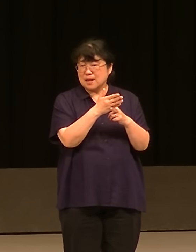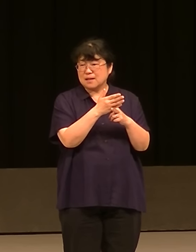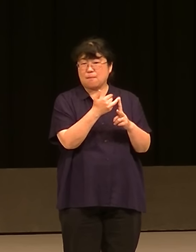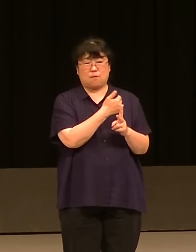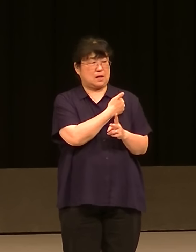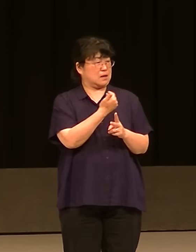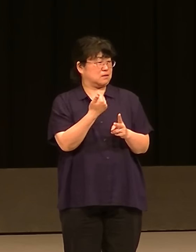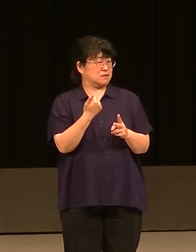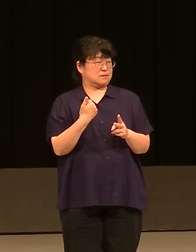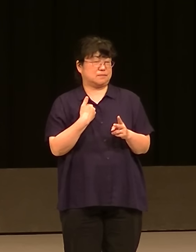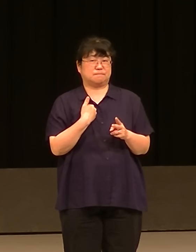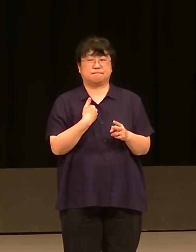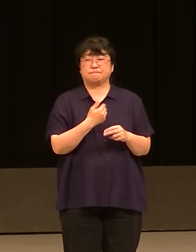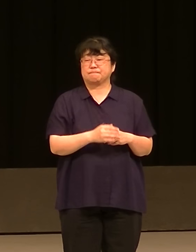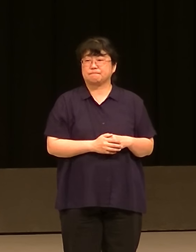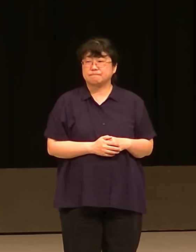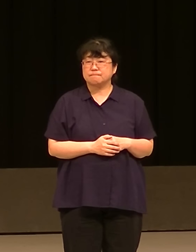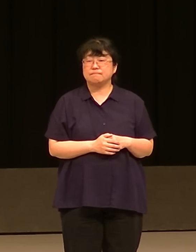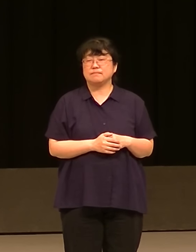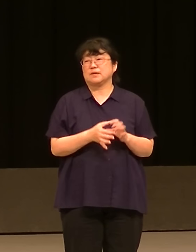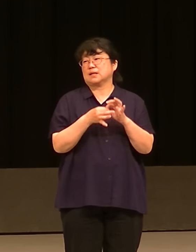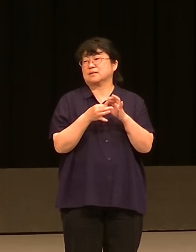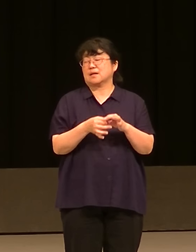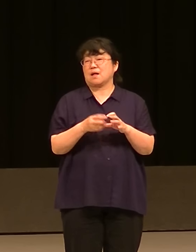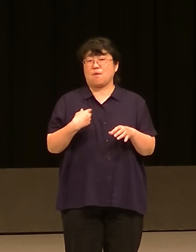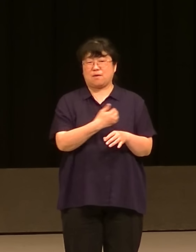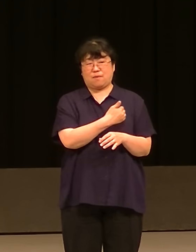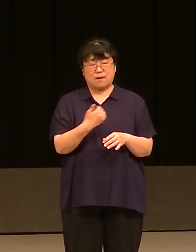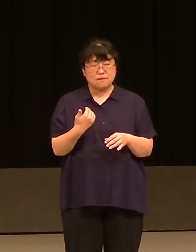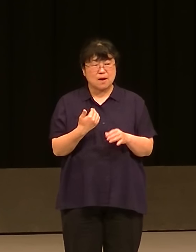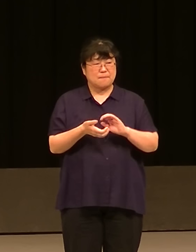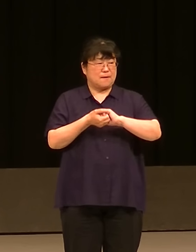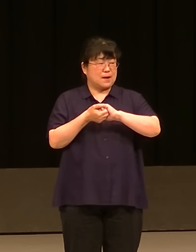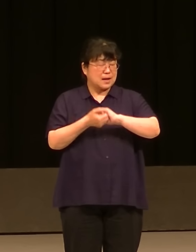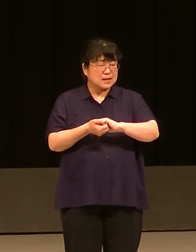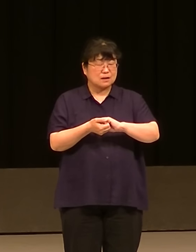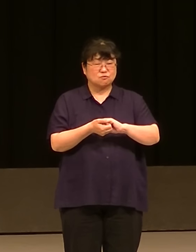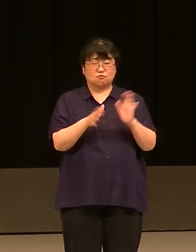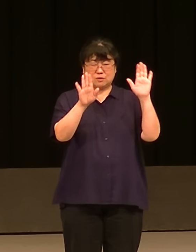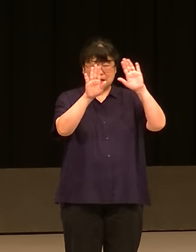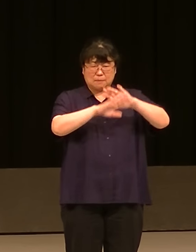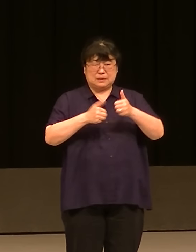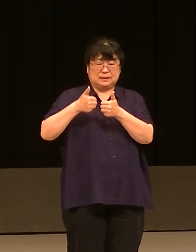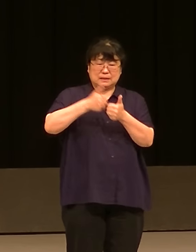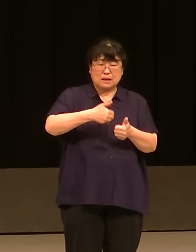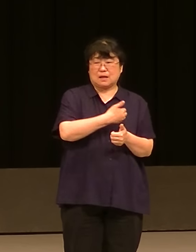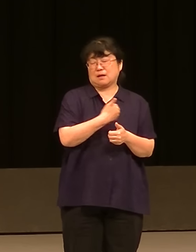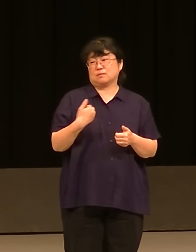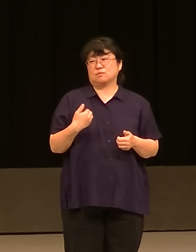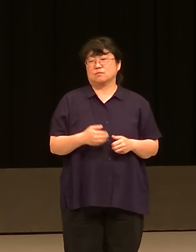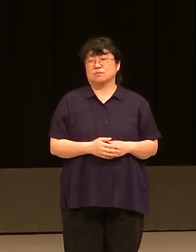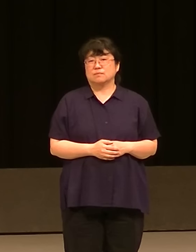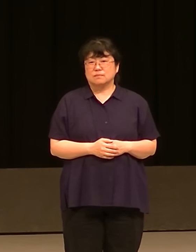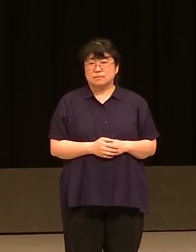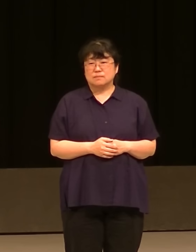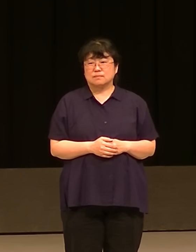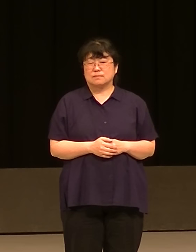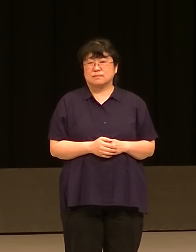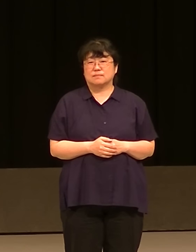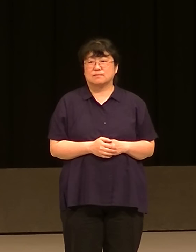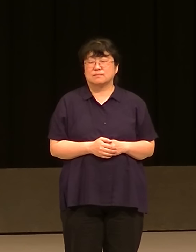も我々にはできます。ですから我々は必ず闇に勝利することができるということ